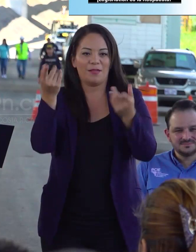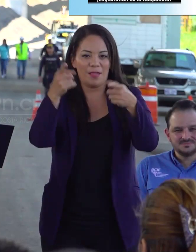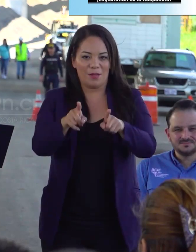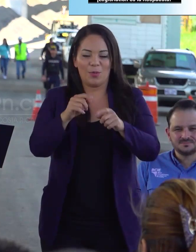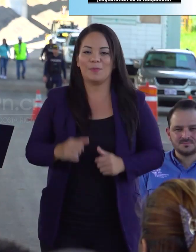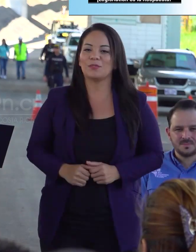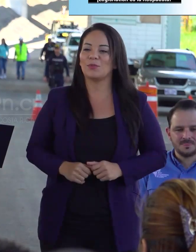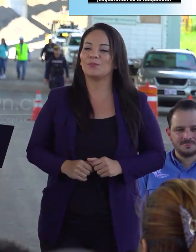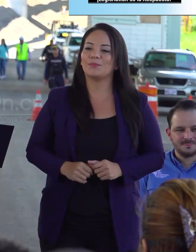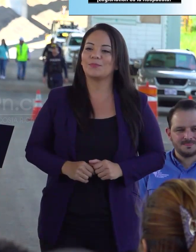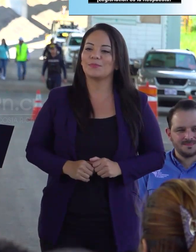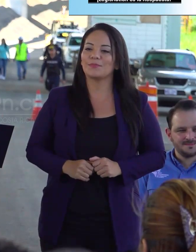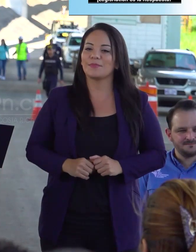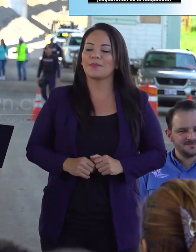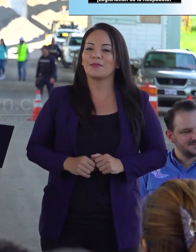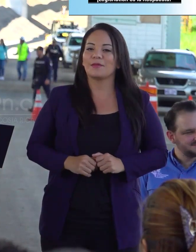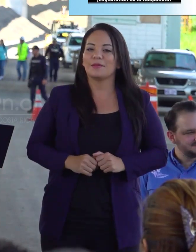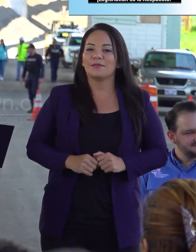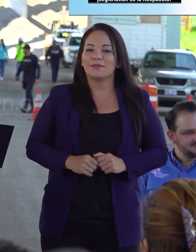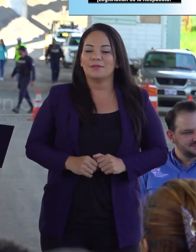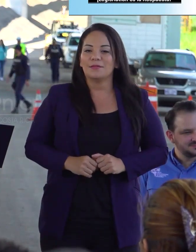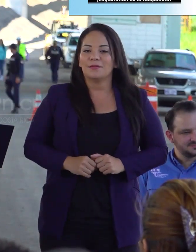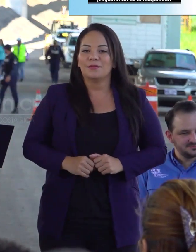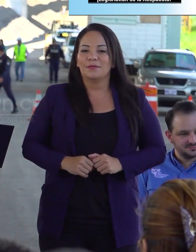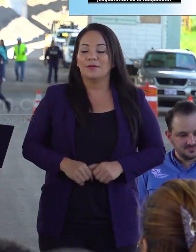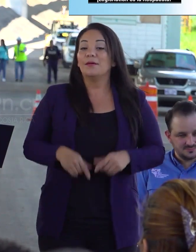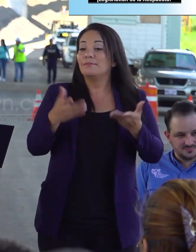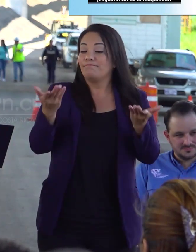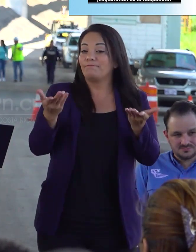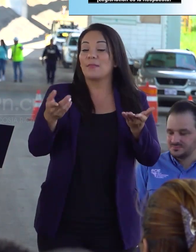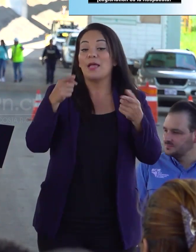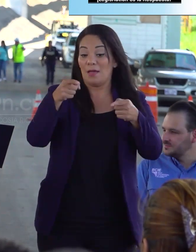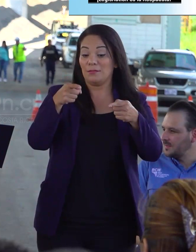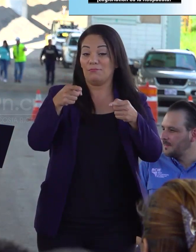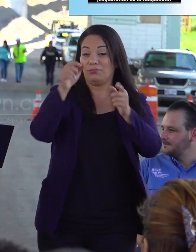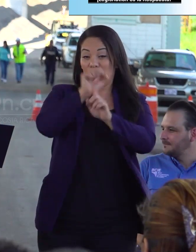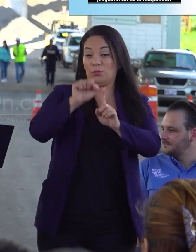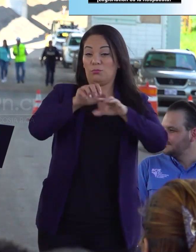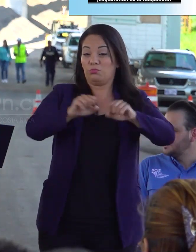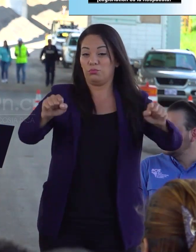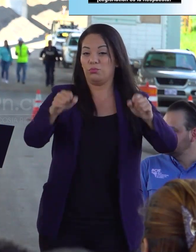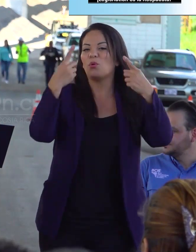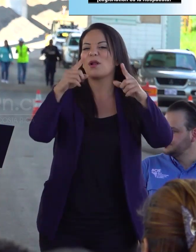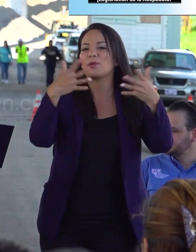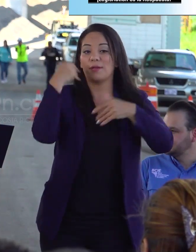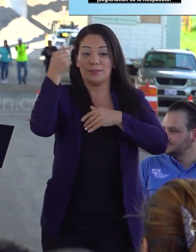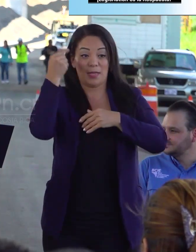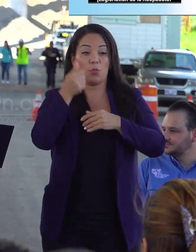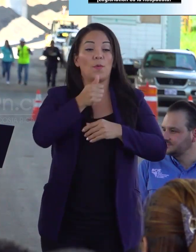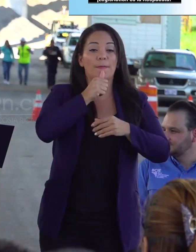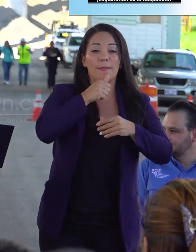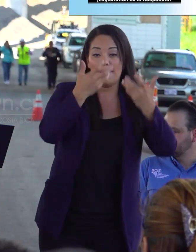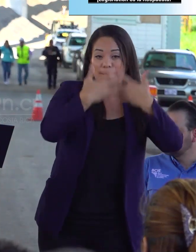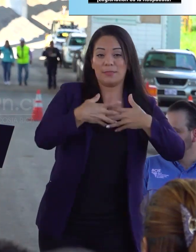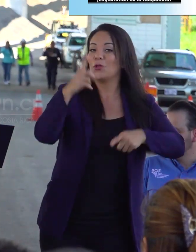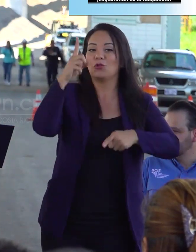y que hicieron que tanto el Estado como la empresa privada no